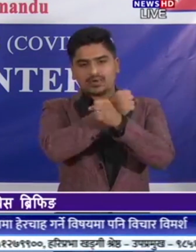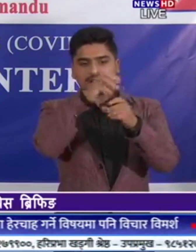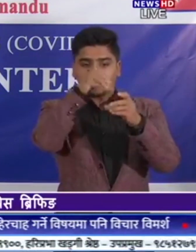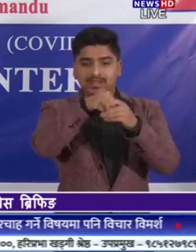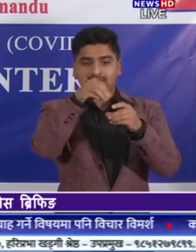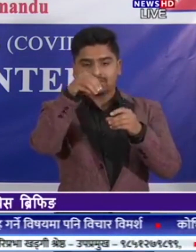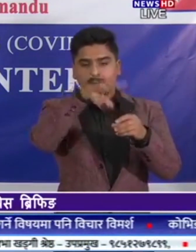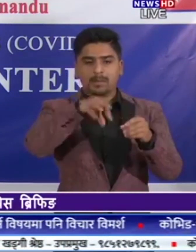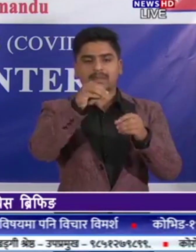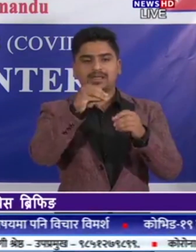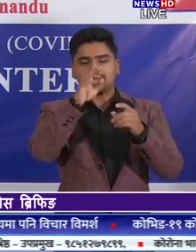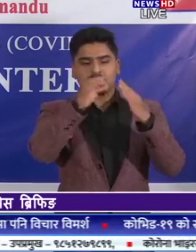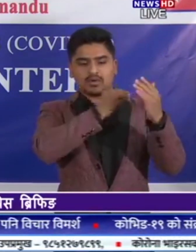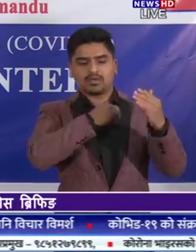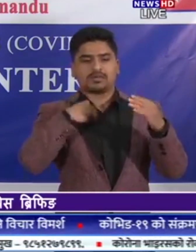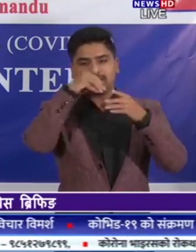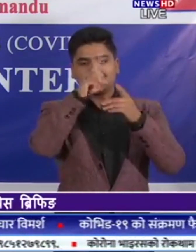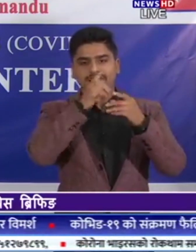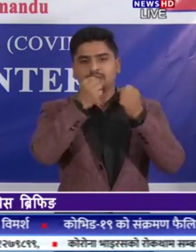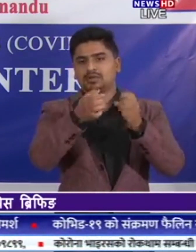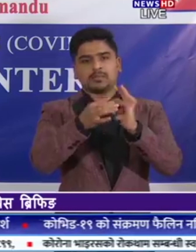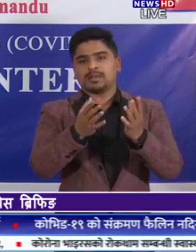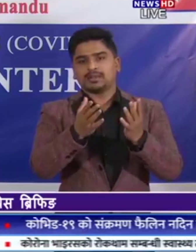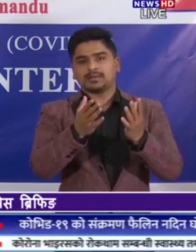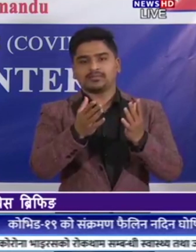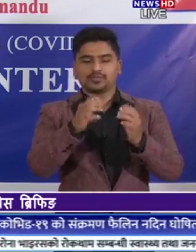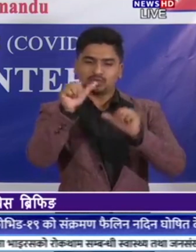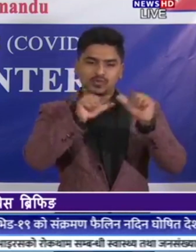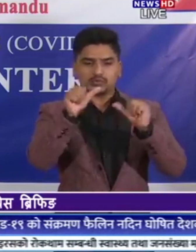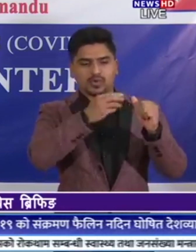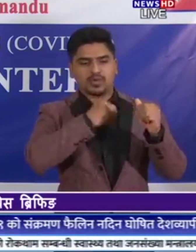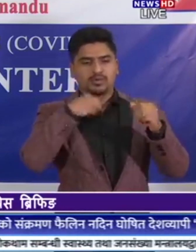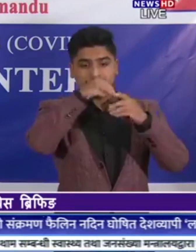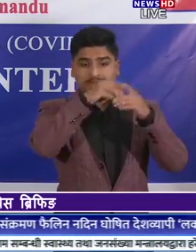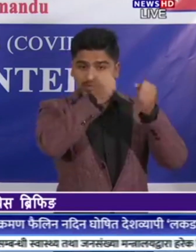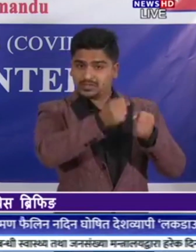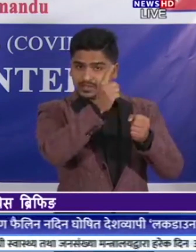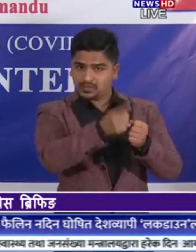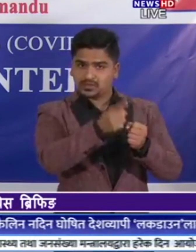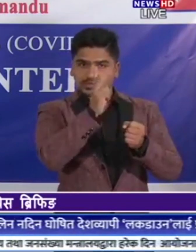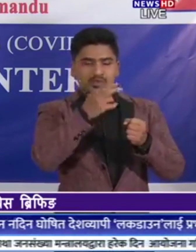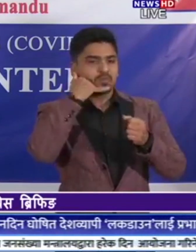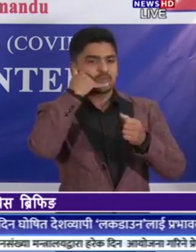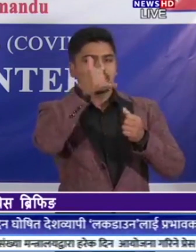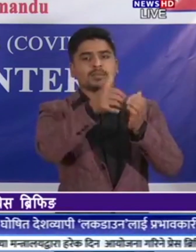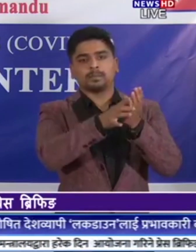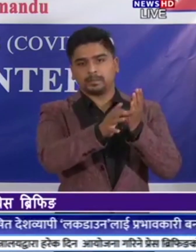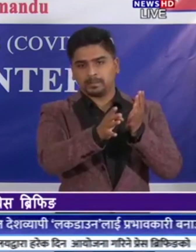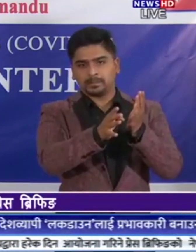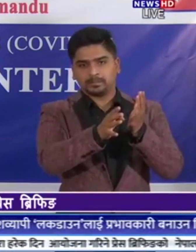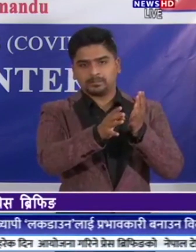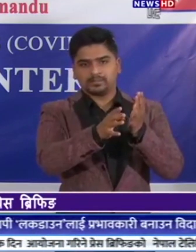आईसोलेशन मा बसनु परने होना, तेव इसाबले जो जोला आईसोलेशन मा बसनु परने हो, तेशको आमी चाई, यो टेलिफोन अरु मार्फत,